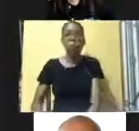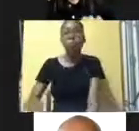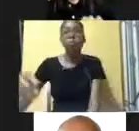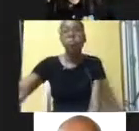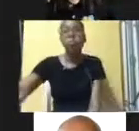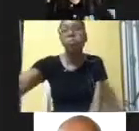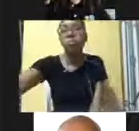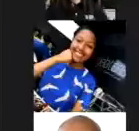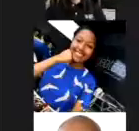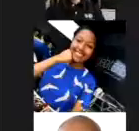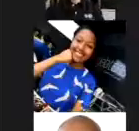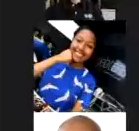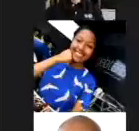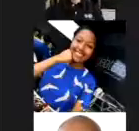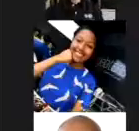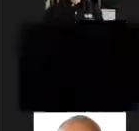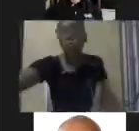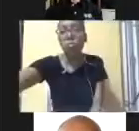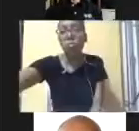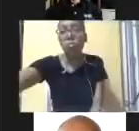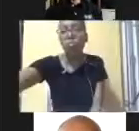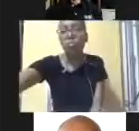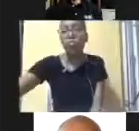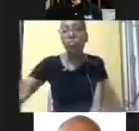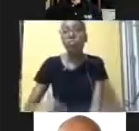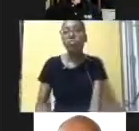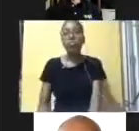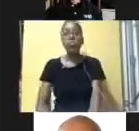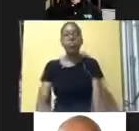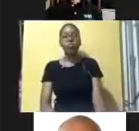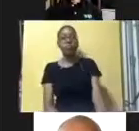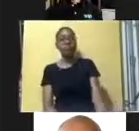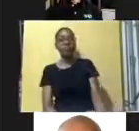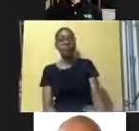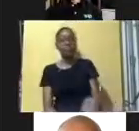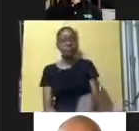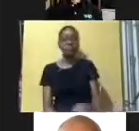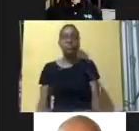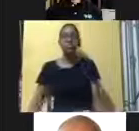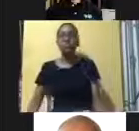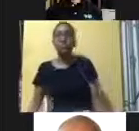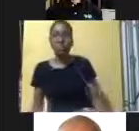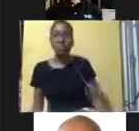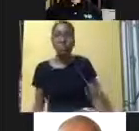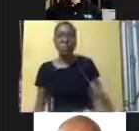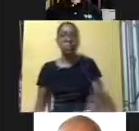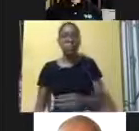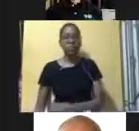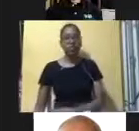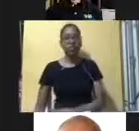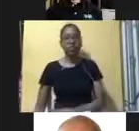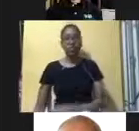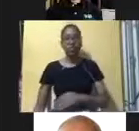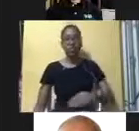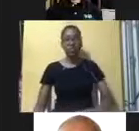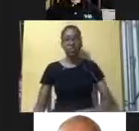oyente. Les digo que las personas sordas no saben leer ni escribir muy bien, a la mayoría, y también que los psicólogos